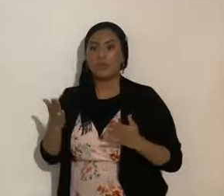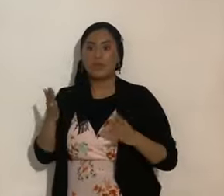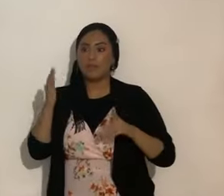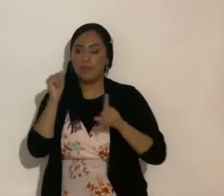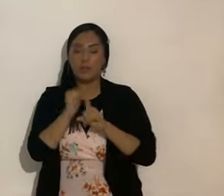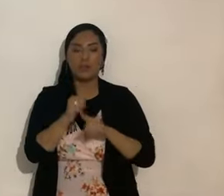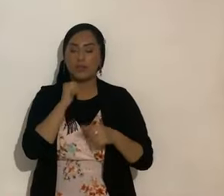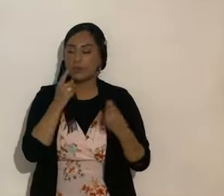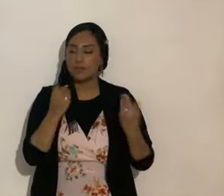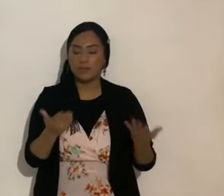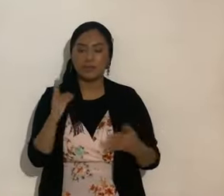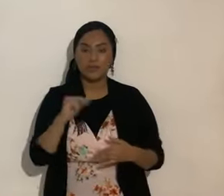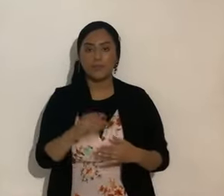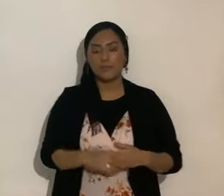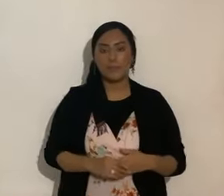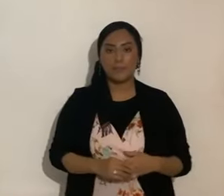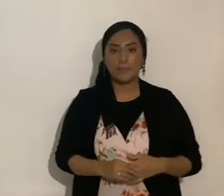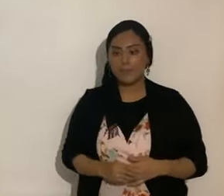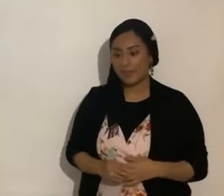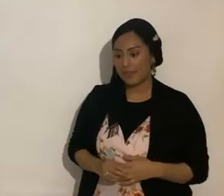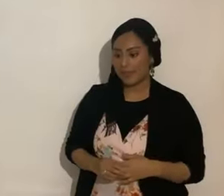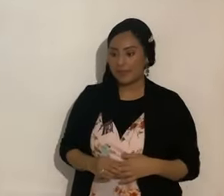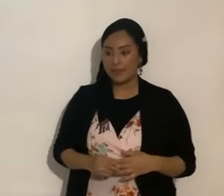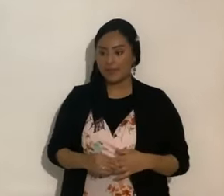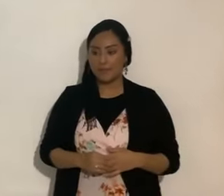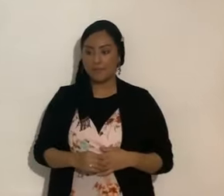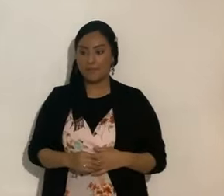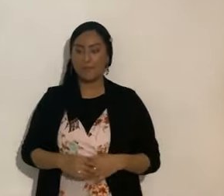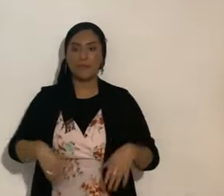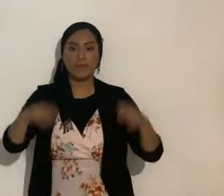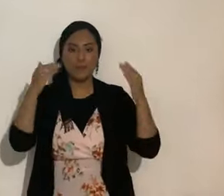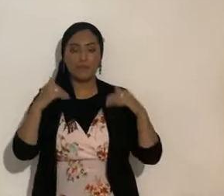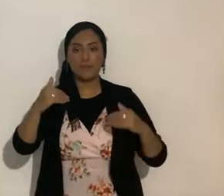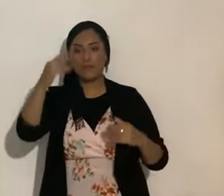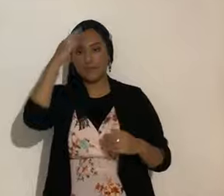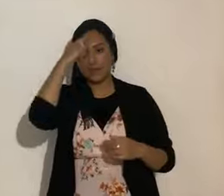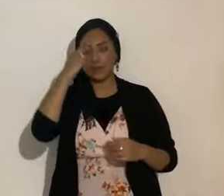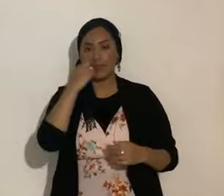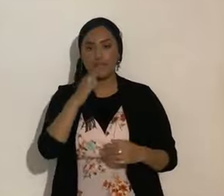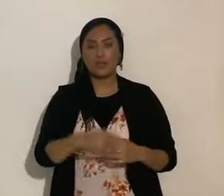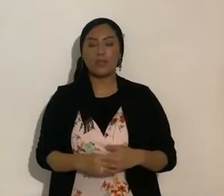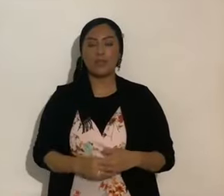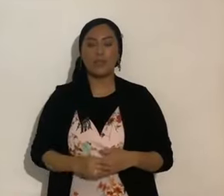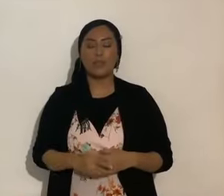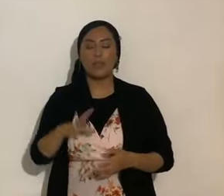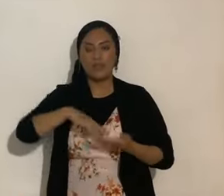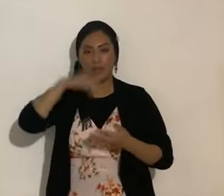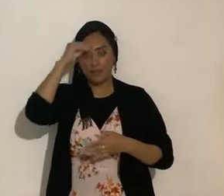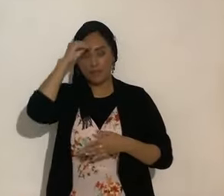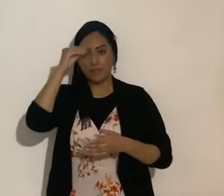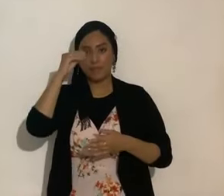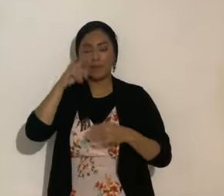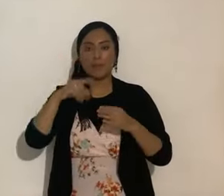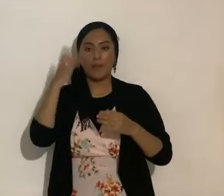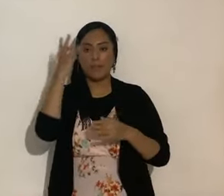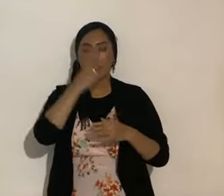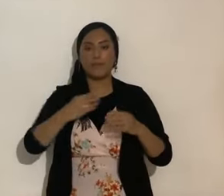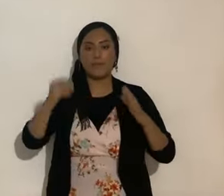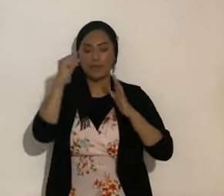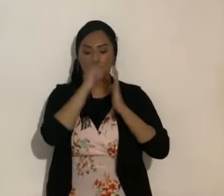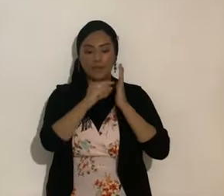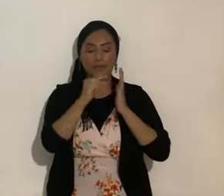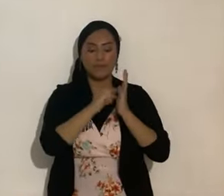no lo hagamos así, hermanos. Ahora, vamos a la carta a los Romanos, vamos a ver unas citas muy importantes.